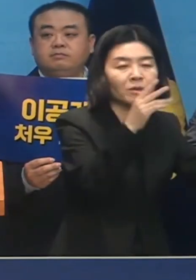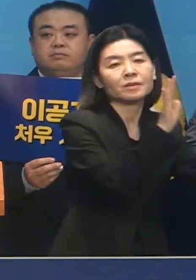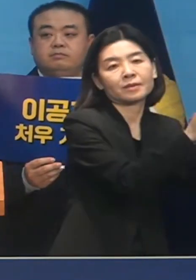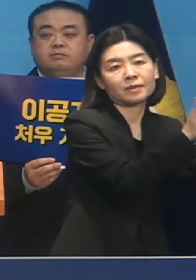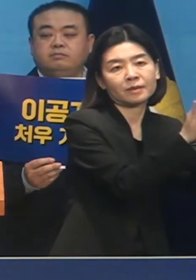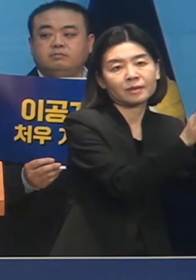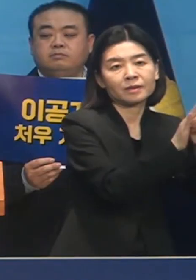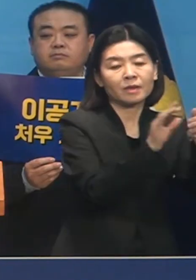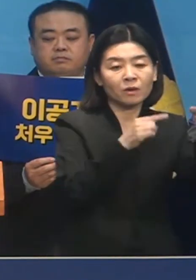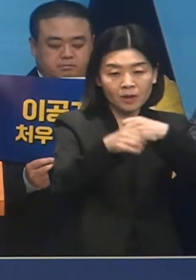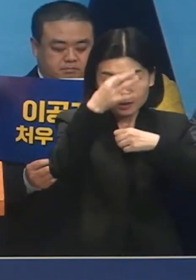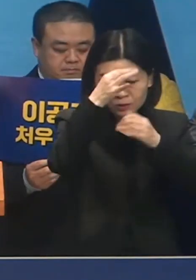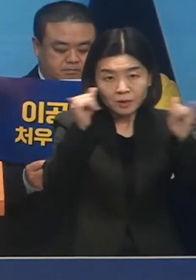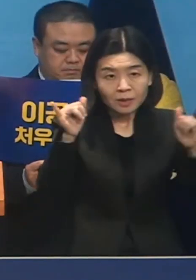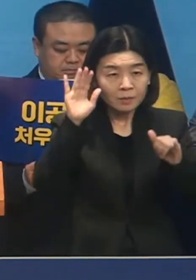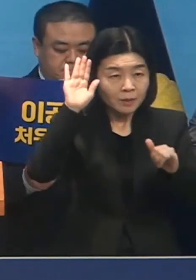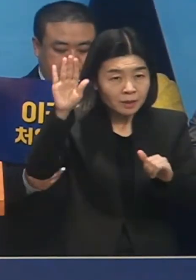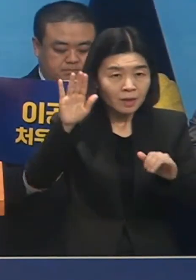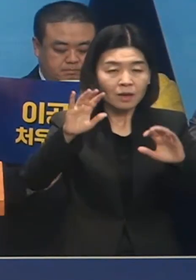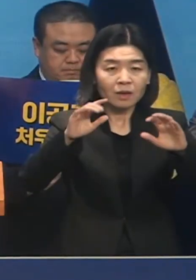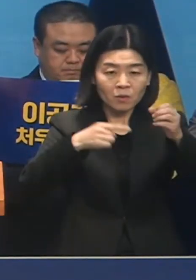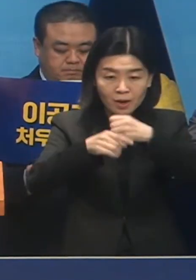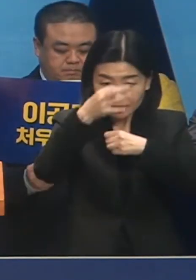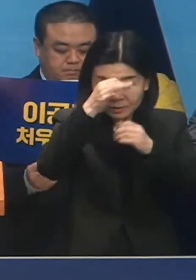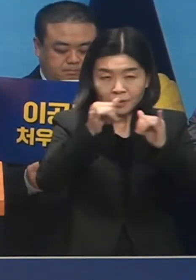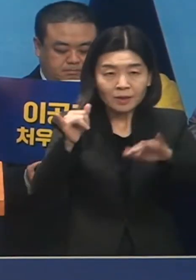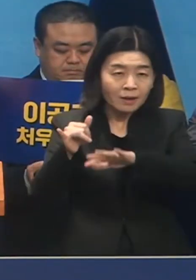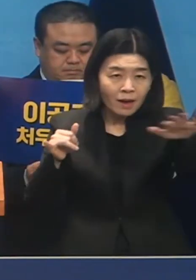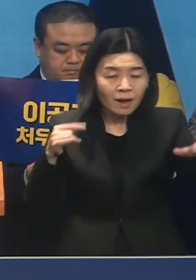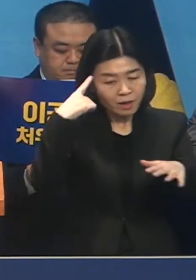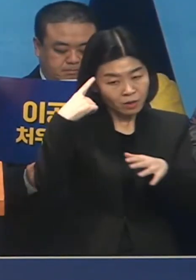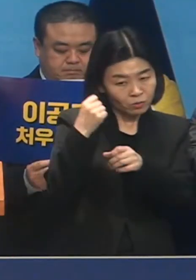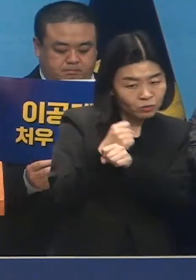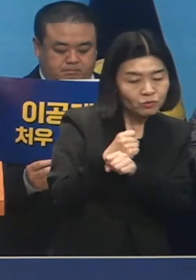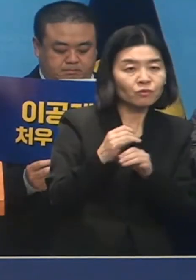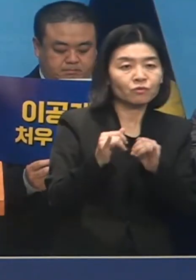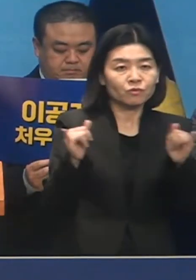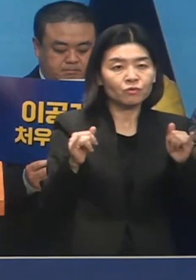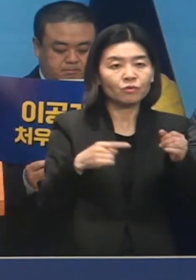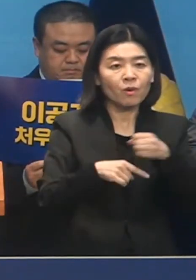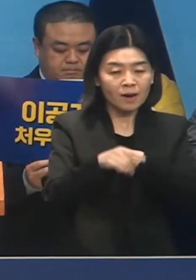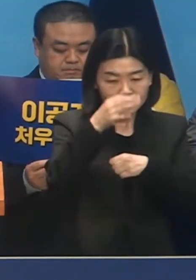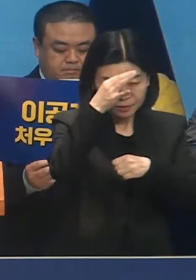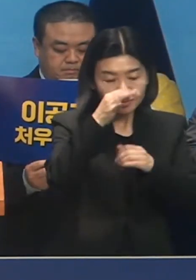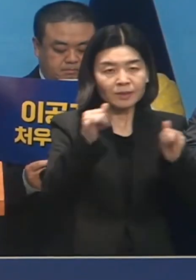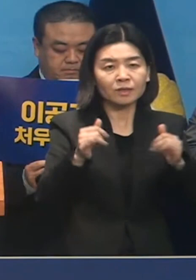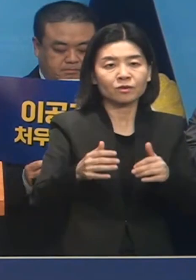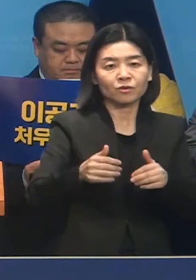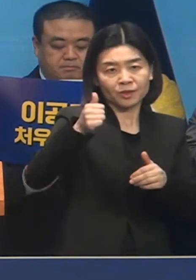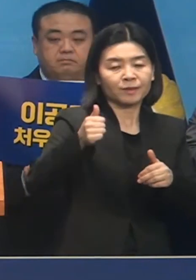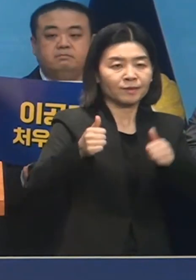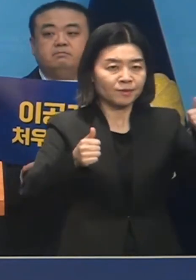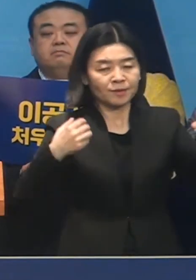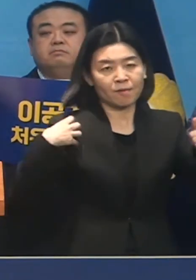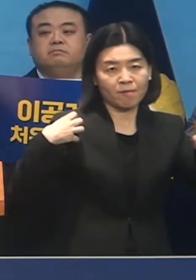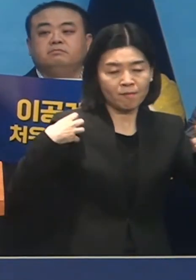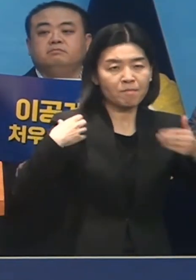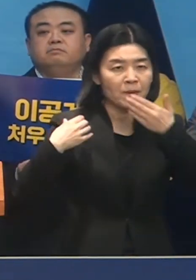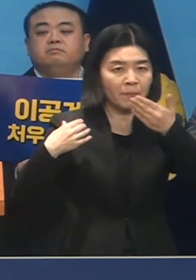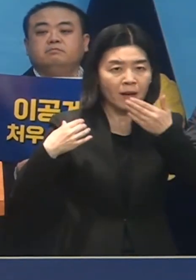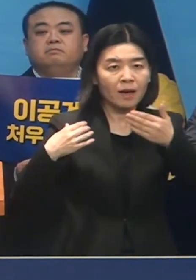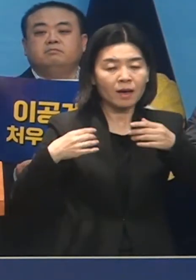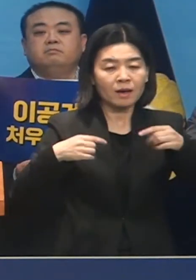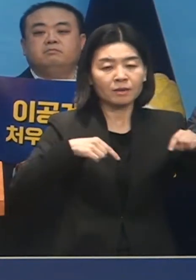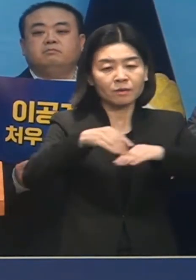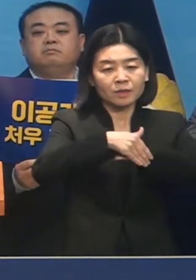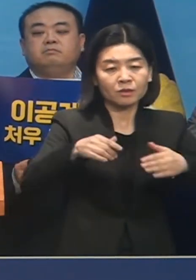우리 과학기술자, 미래의 과학기술자들은 연구자, 과학기술자가 주인이 되는 과학기술 정책